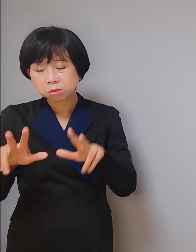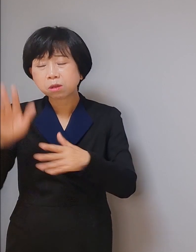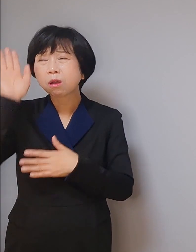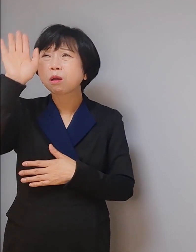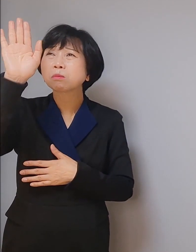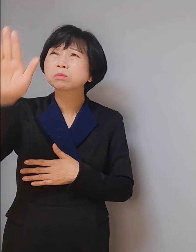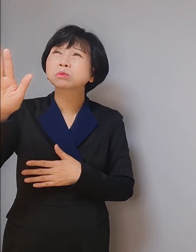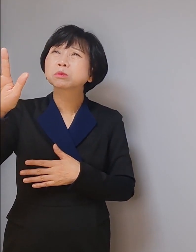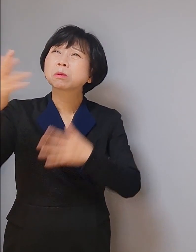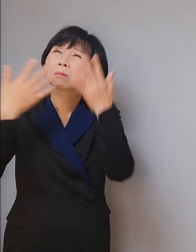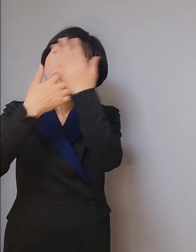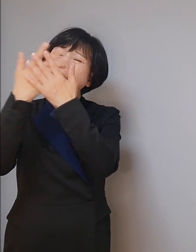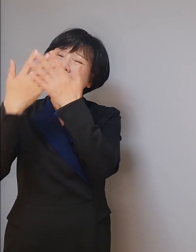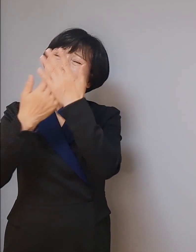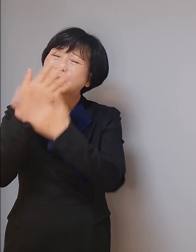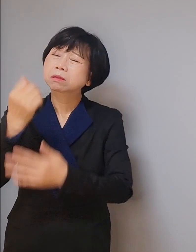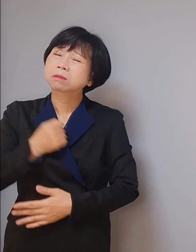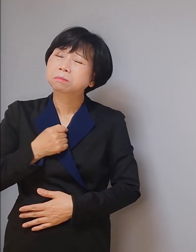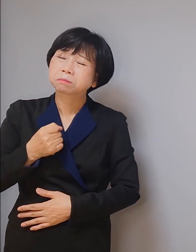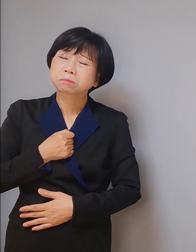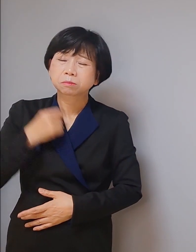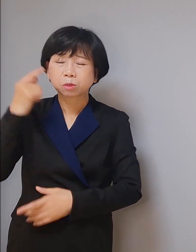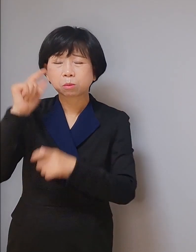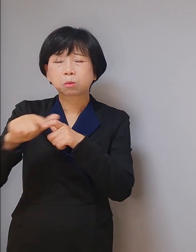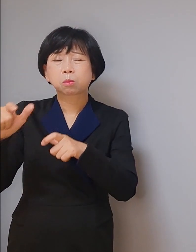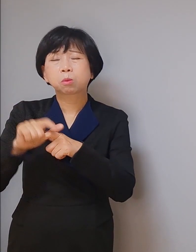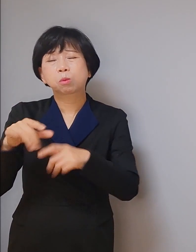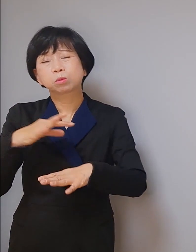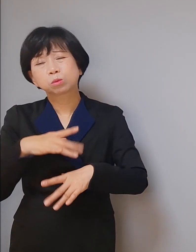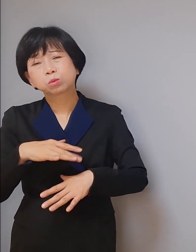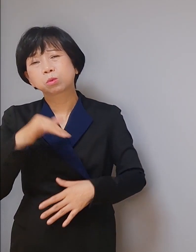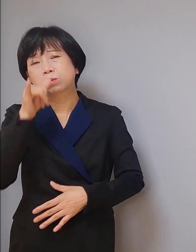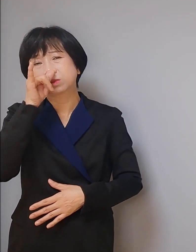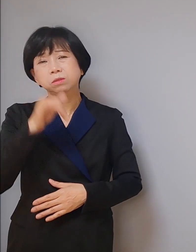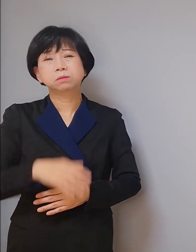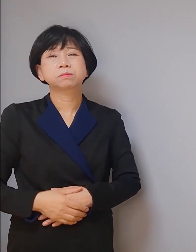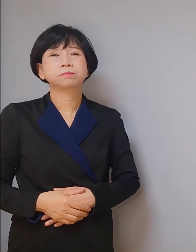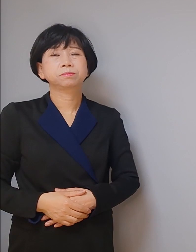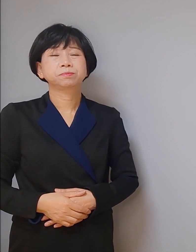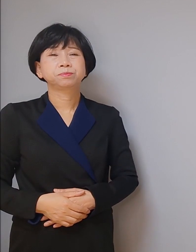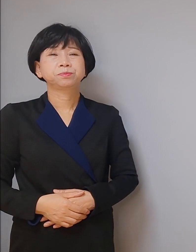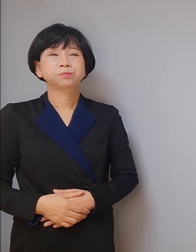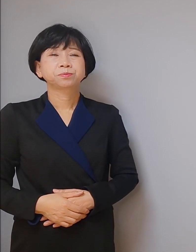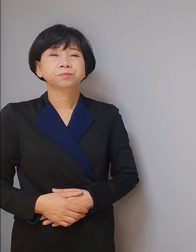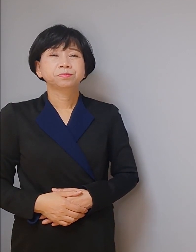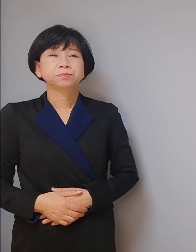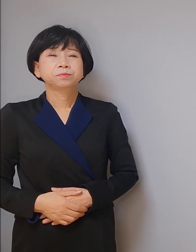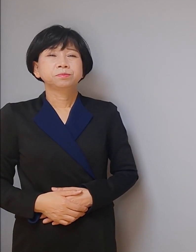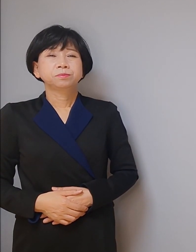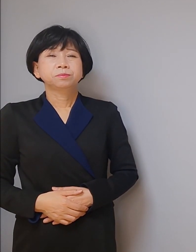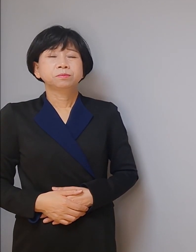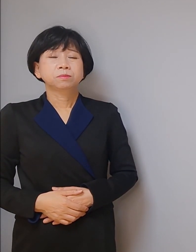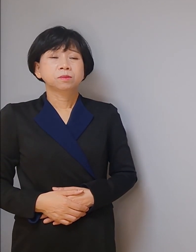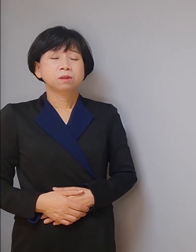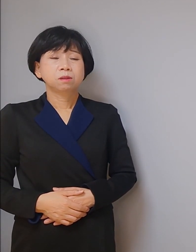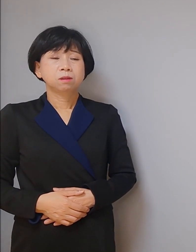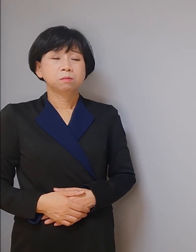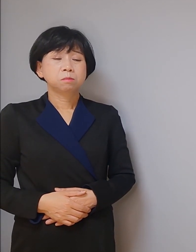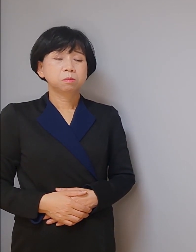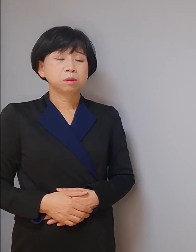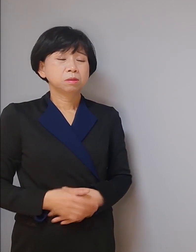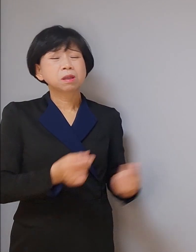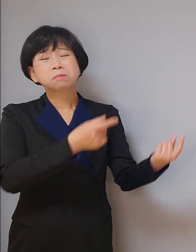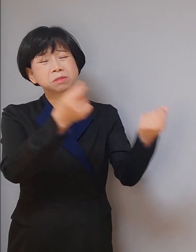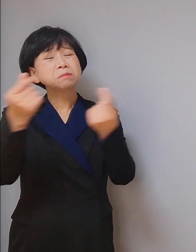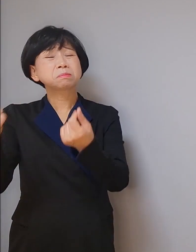되나 라는 고민과 염려와 두려움이 찾아올 때가 많이 있습니다. 너도 나도 할 것 없이